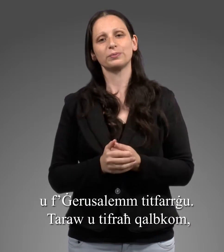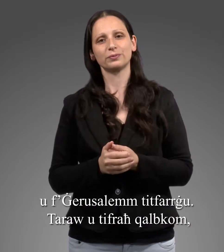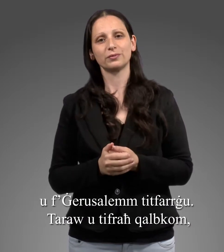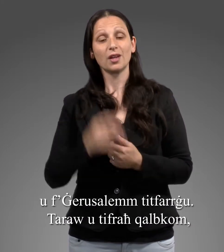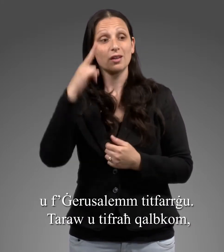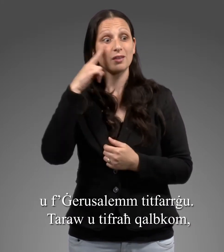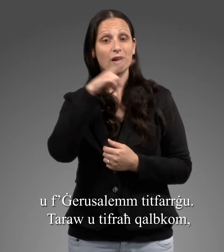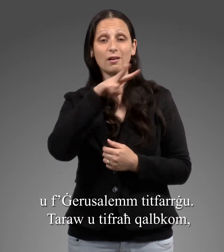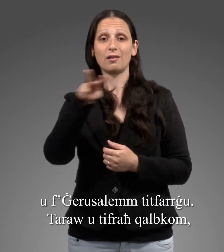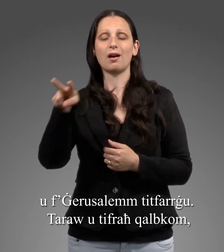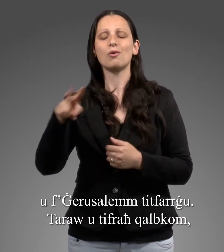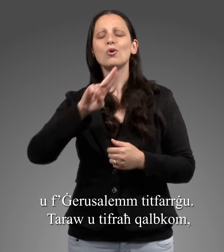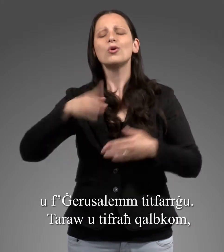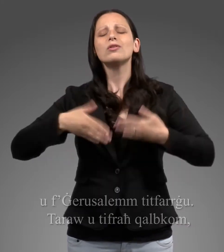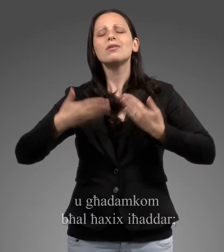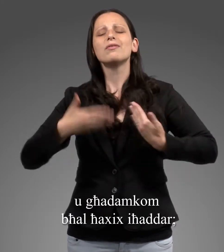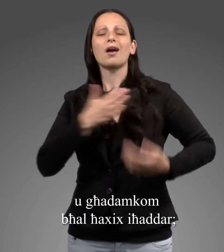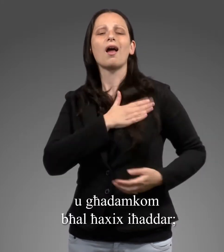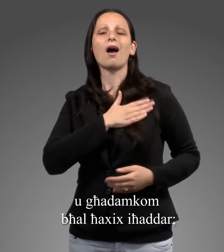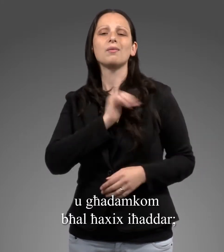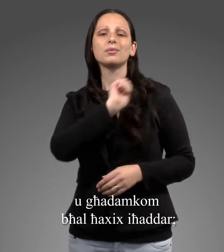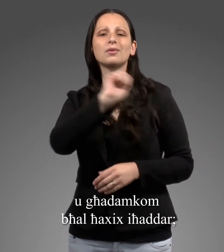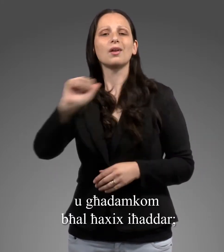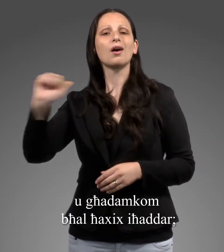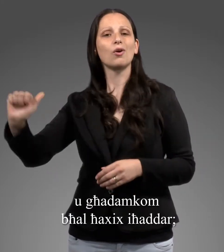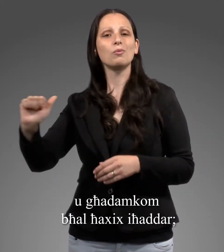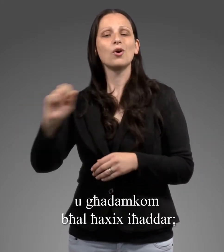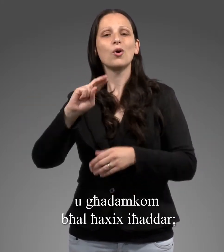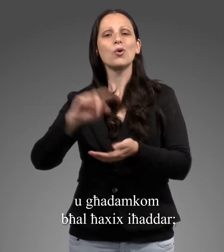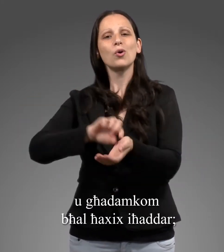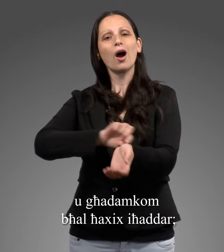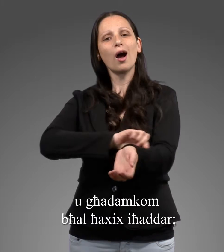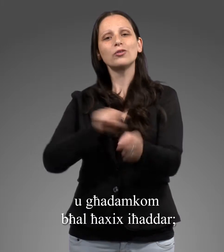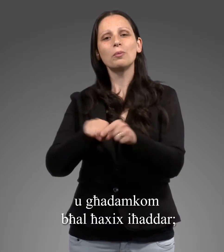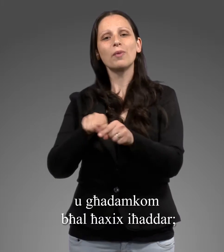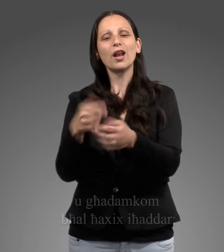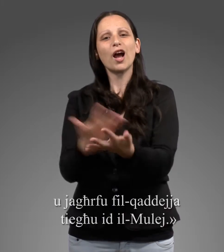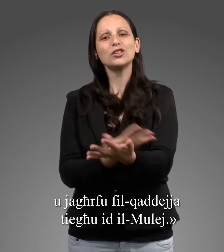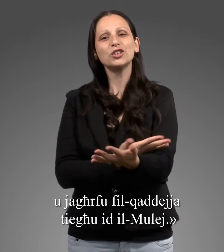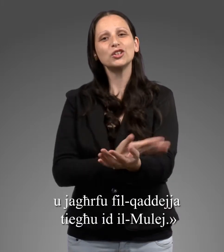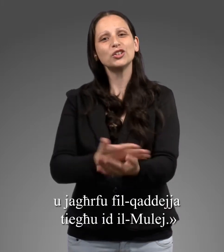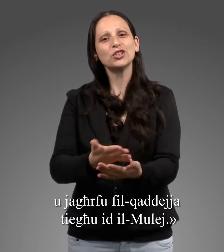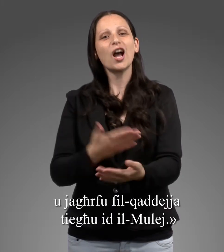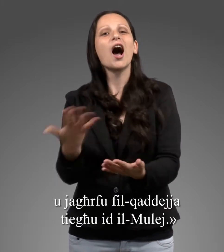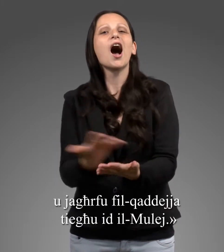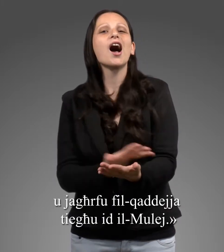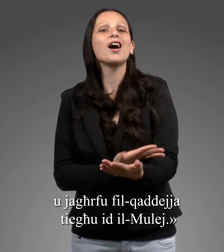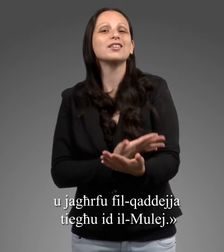Taraw u tifraħ qalbkom, u għadamkom bħal ħaxix iħaddar. U jarfu fil-qaddejja